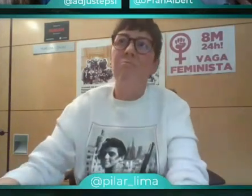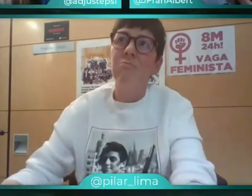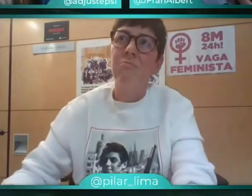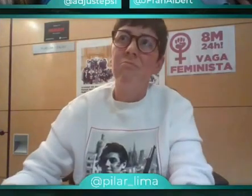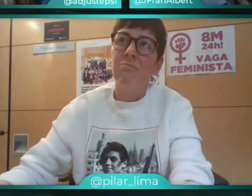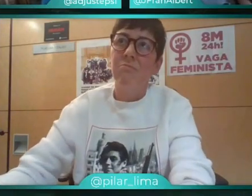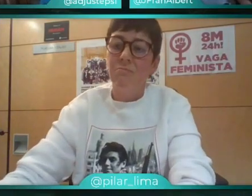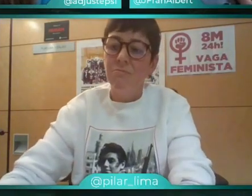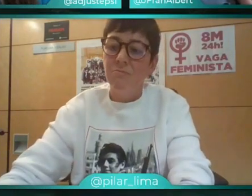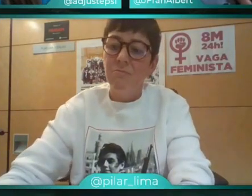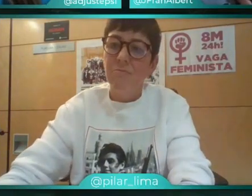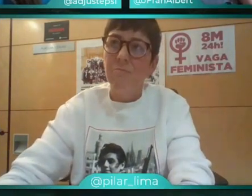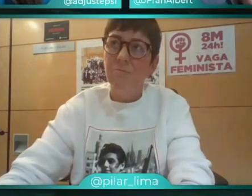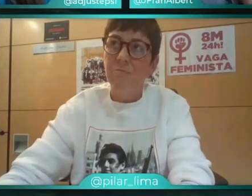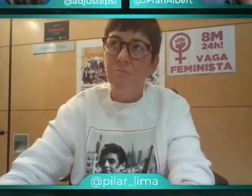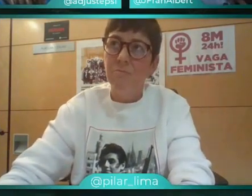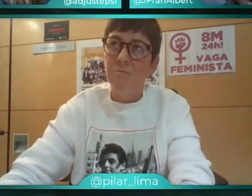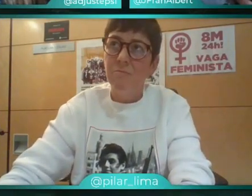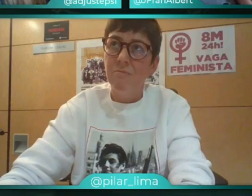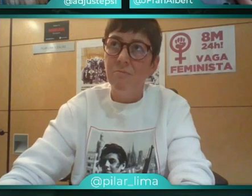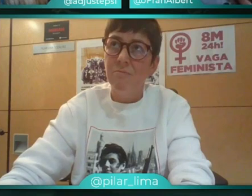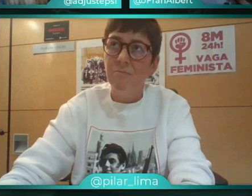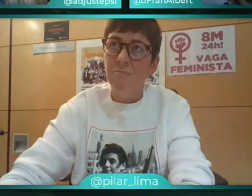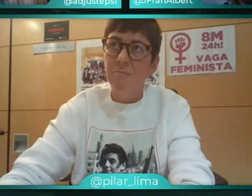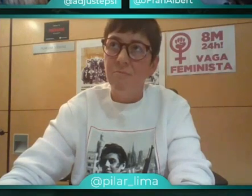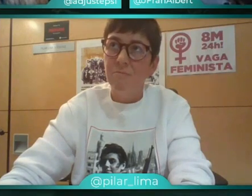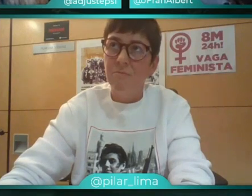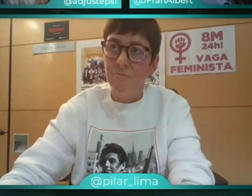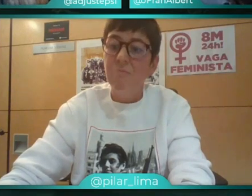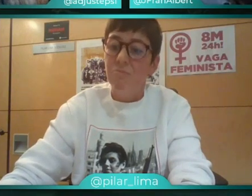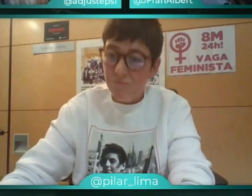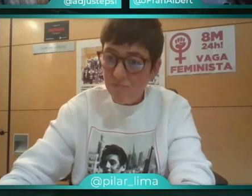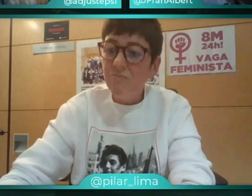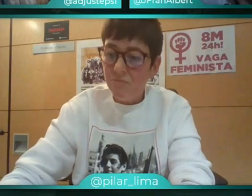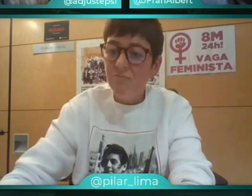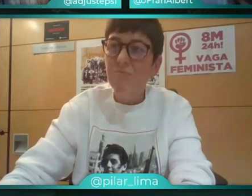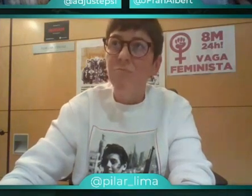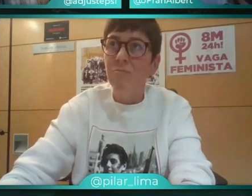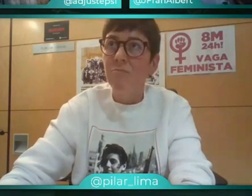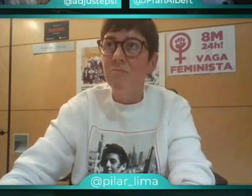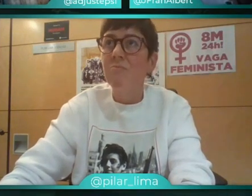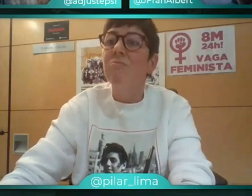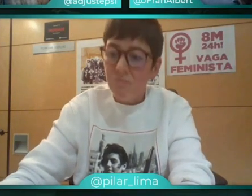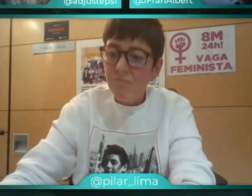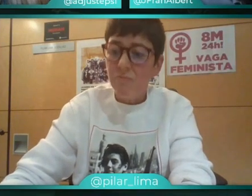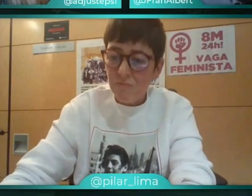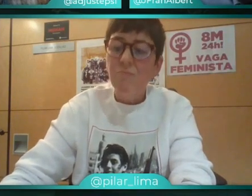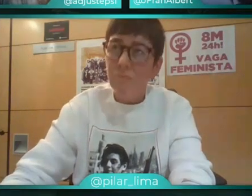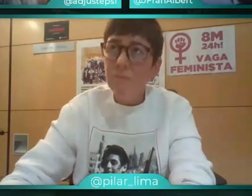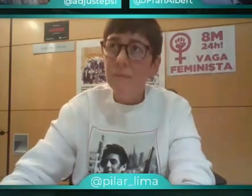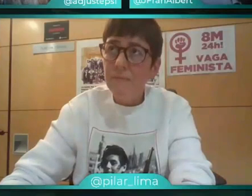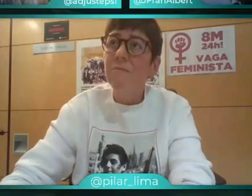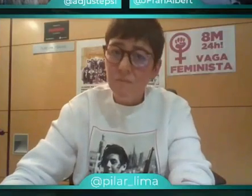a todos mentira no al programa de risto mejide hablar también del programa de de sobre la violencia política no